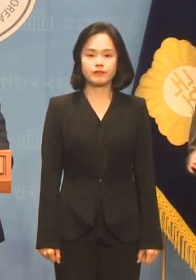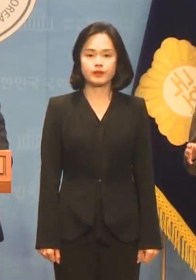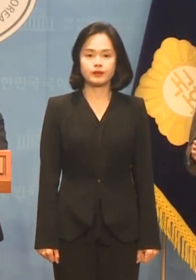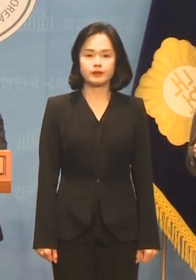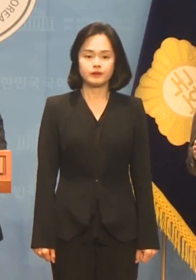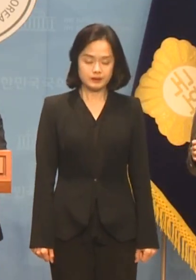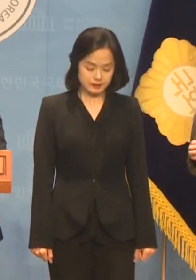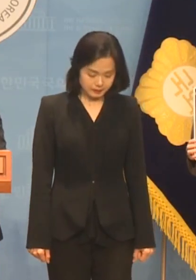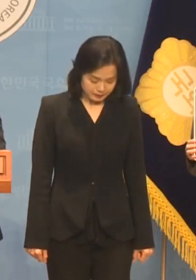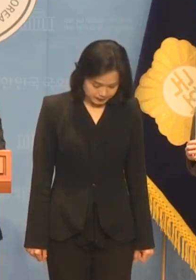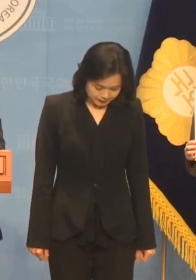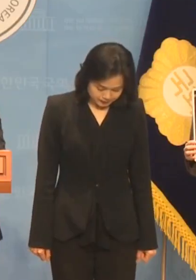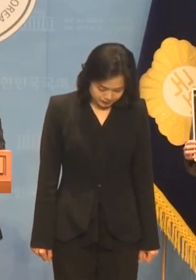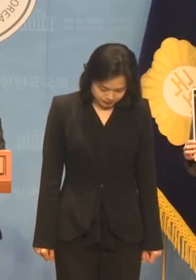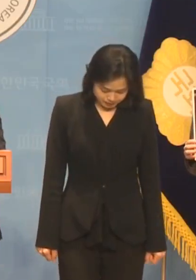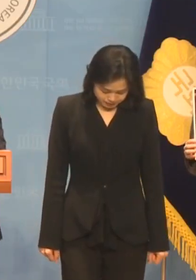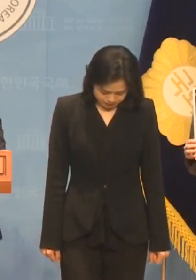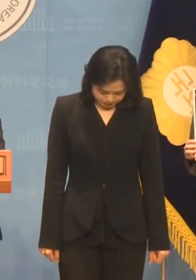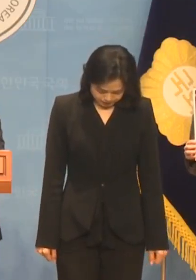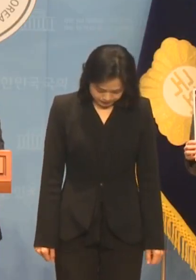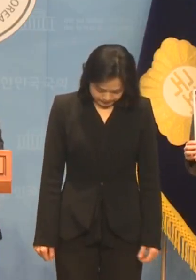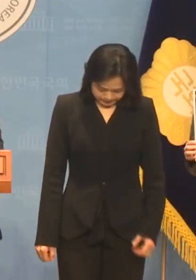누가 대현이가 찍어?